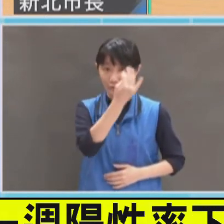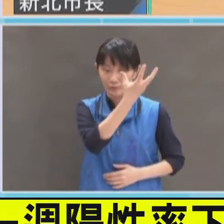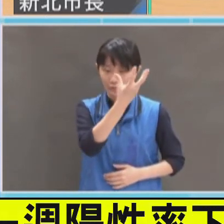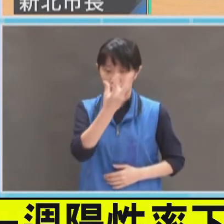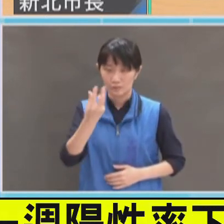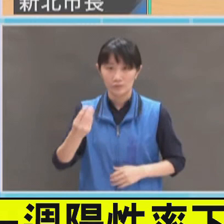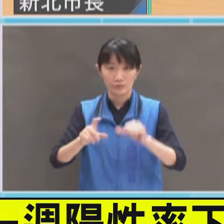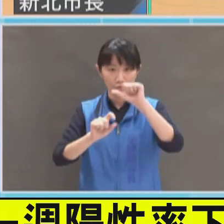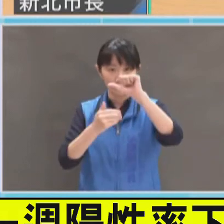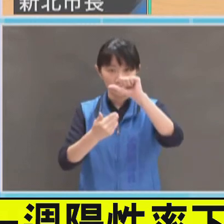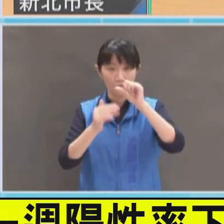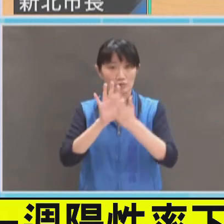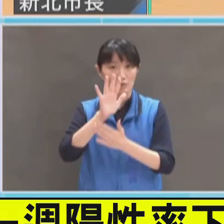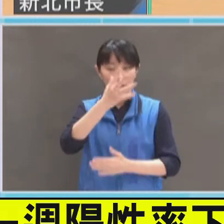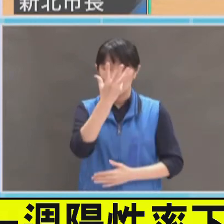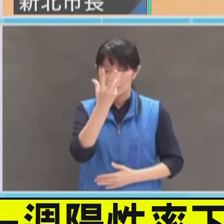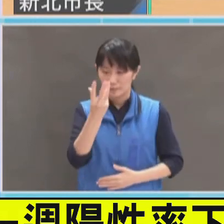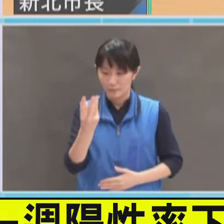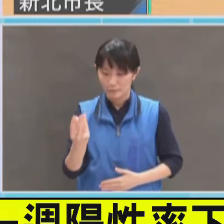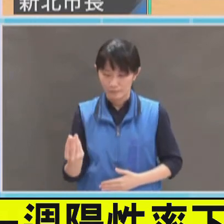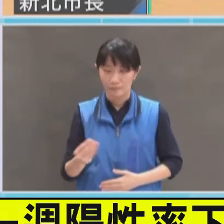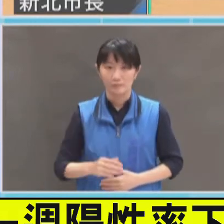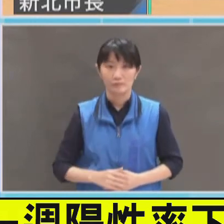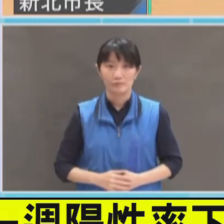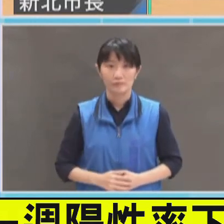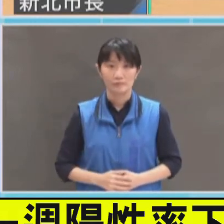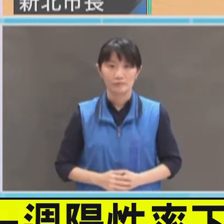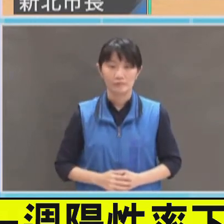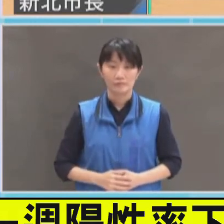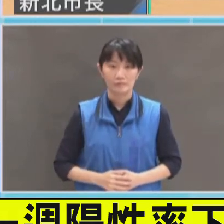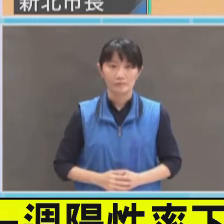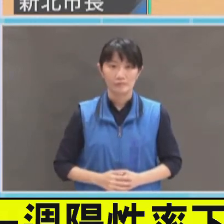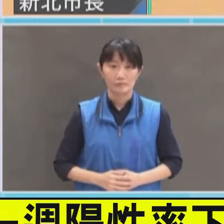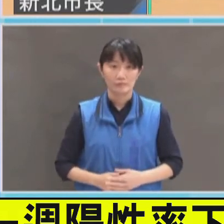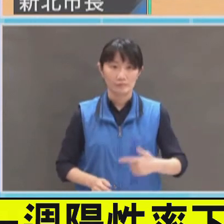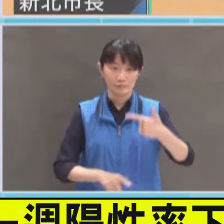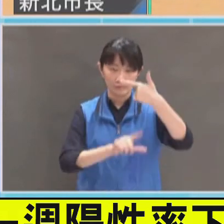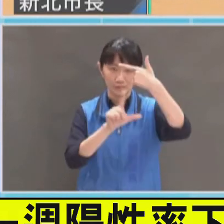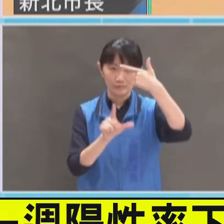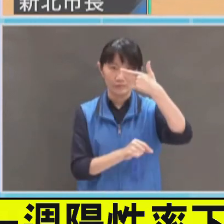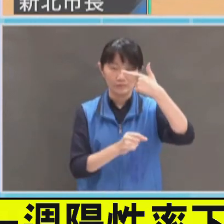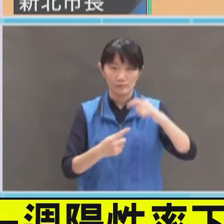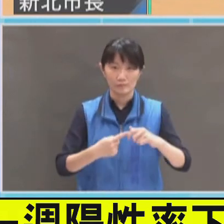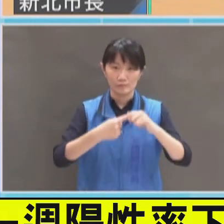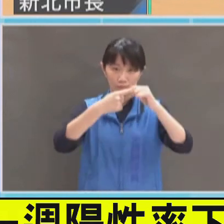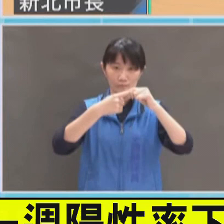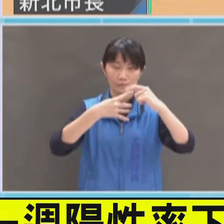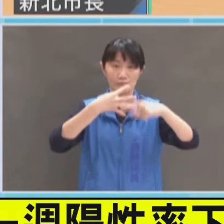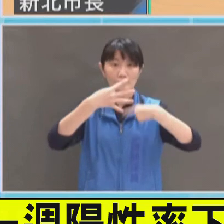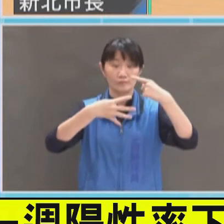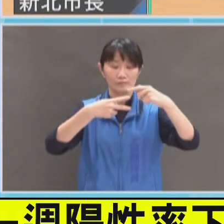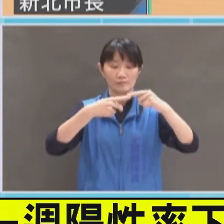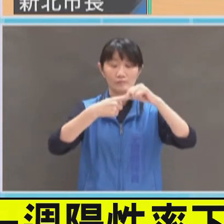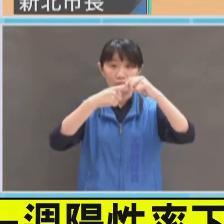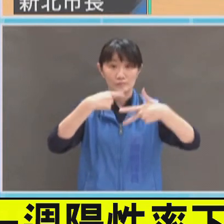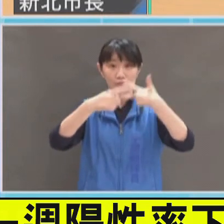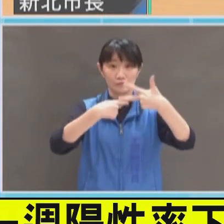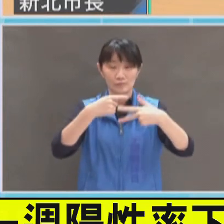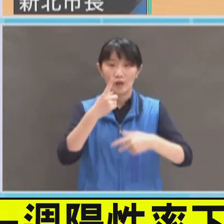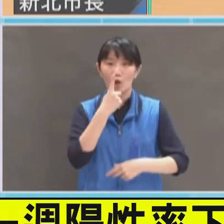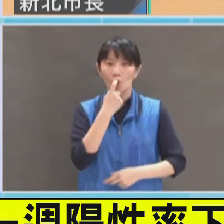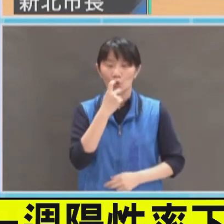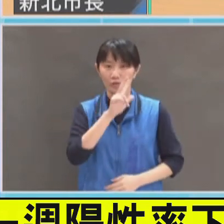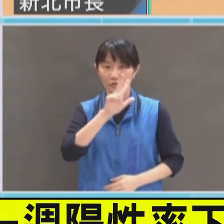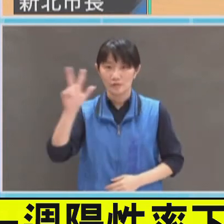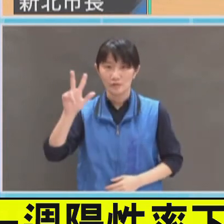十九号就向降下来。至于到六月的第一个礼拜，我们可以看到绿色的这条